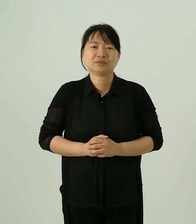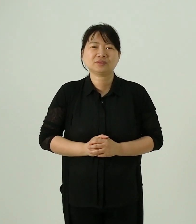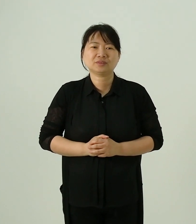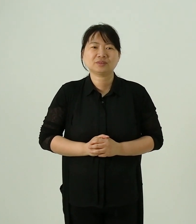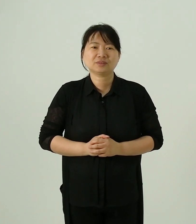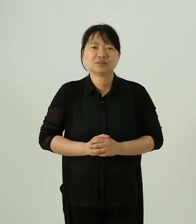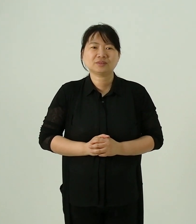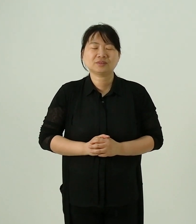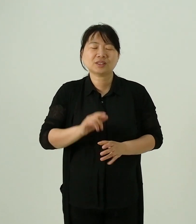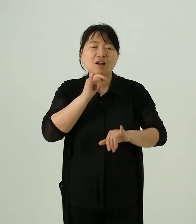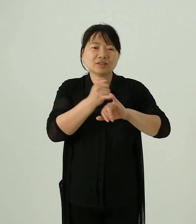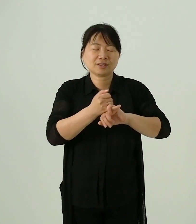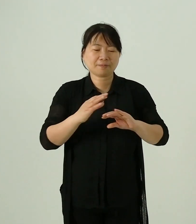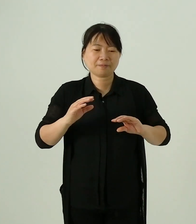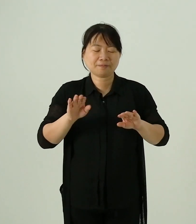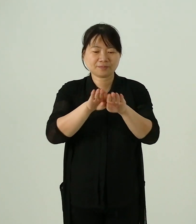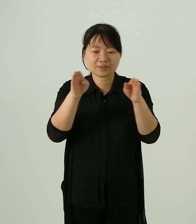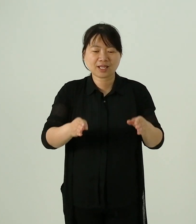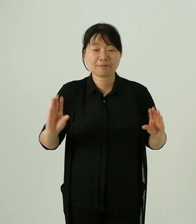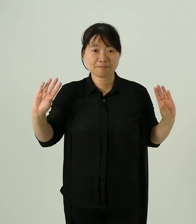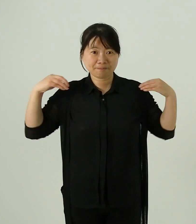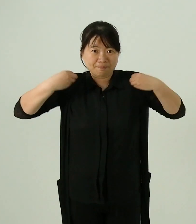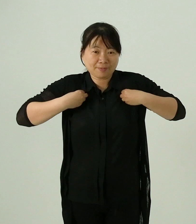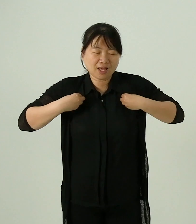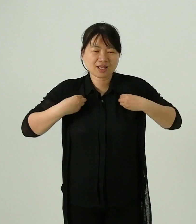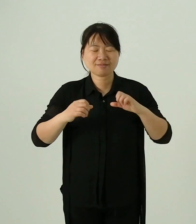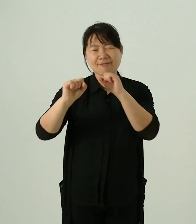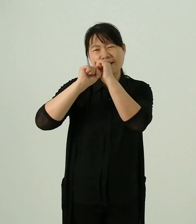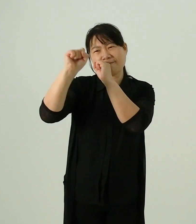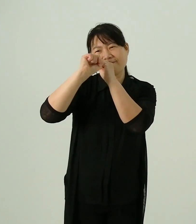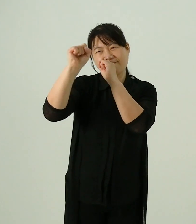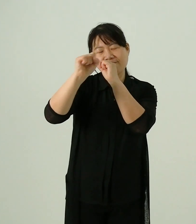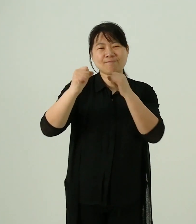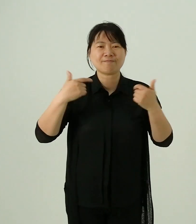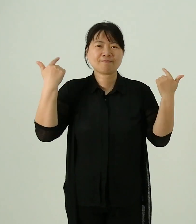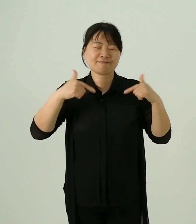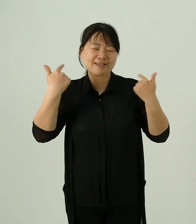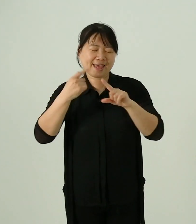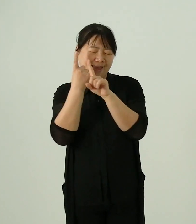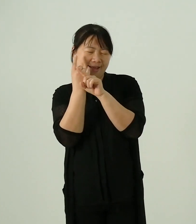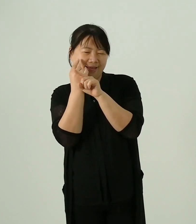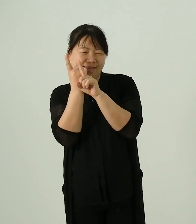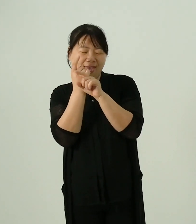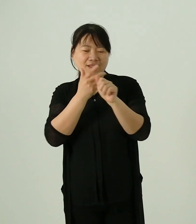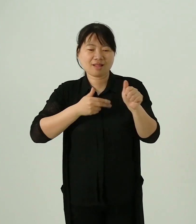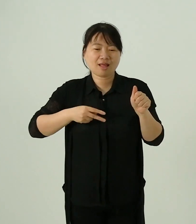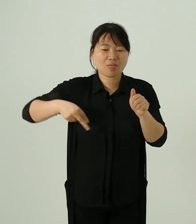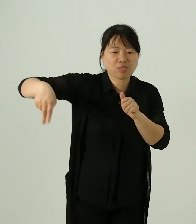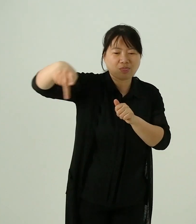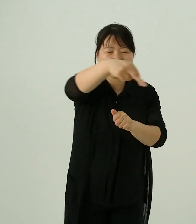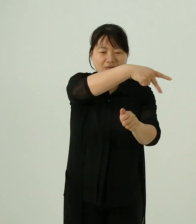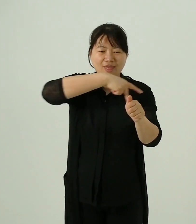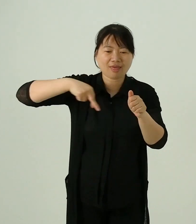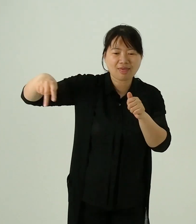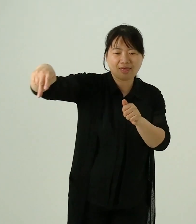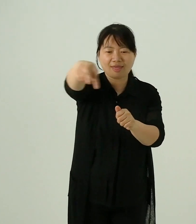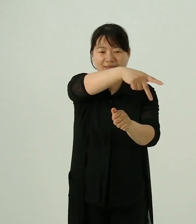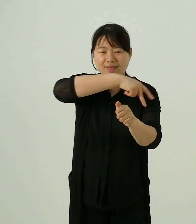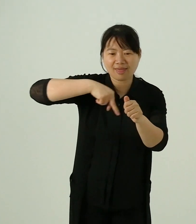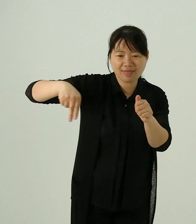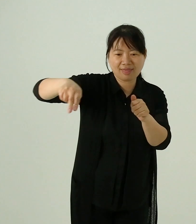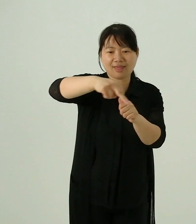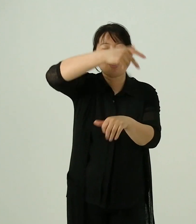법궤를 앞에 놓고 나팔을 불면서 매일 돌게 한 다음에 마지막 날에는 외치라! 그래서